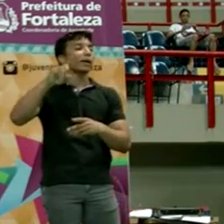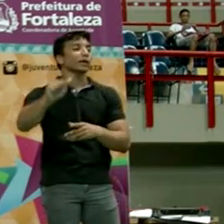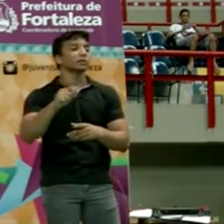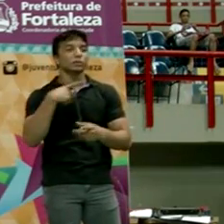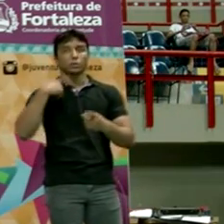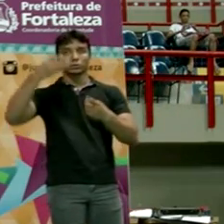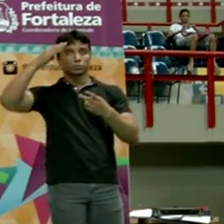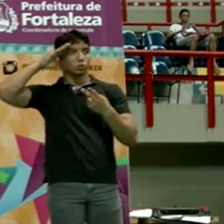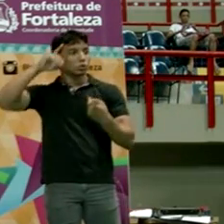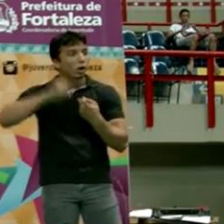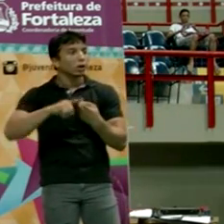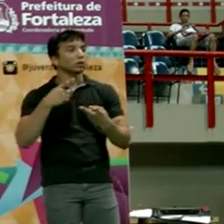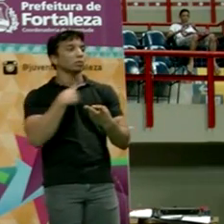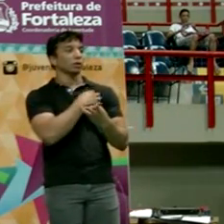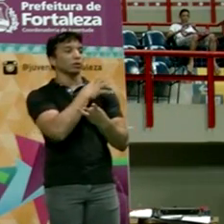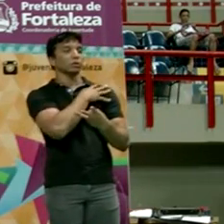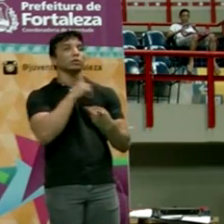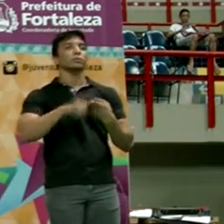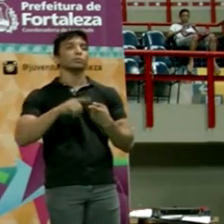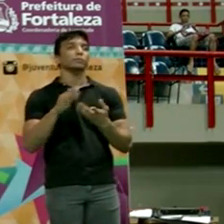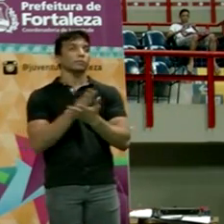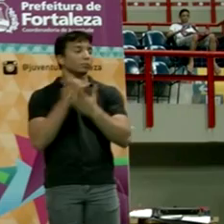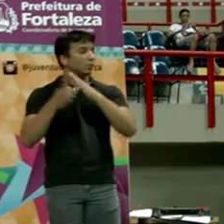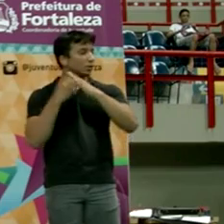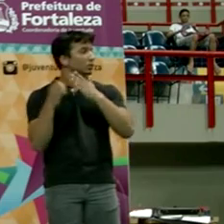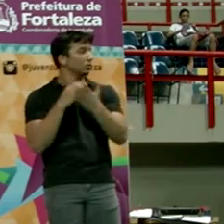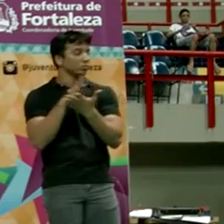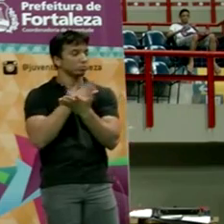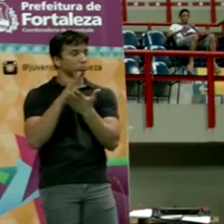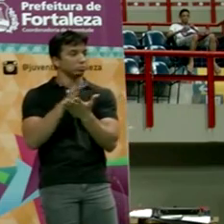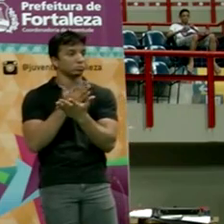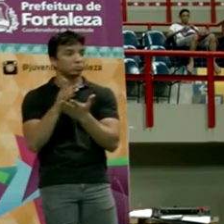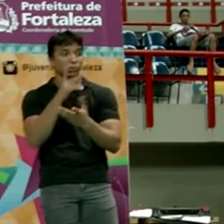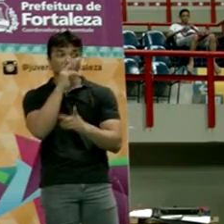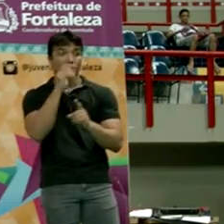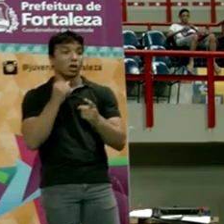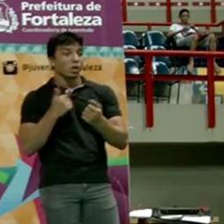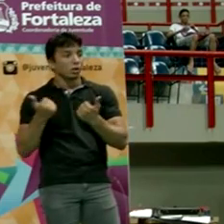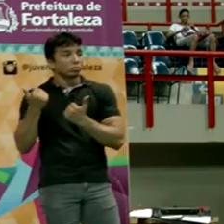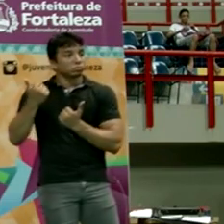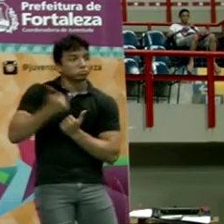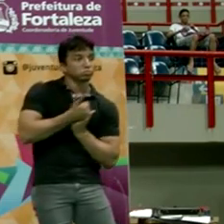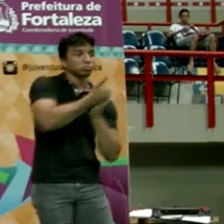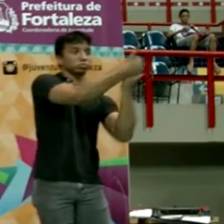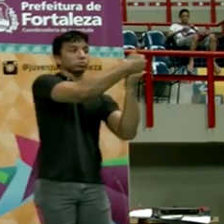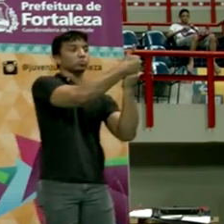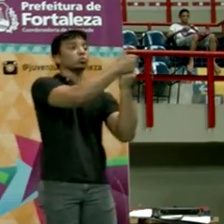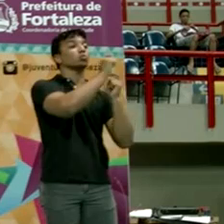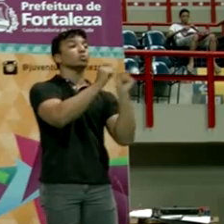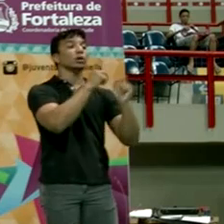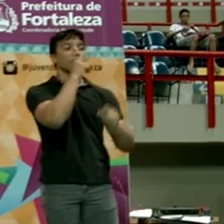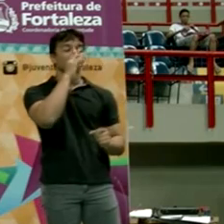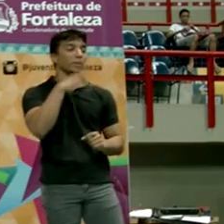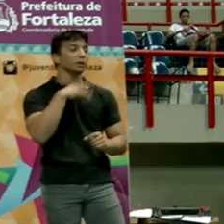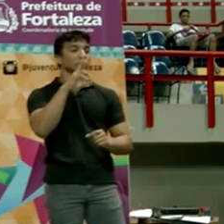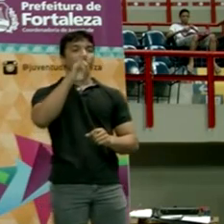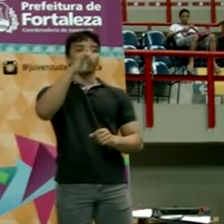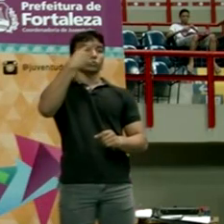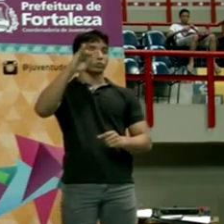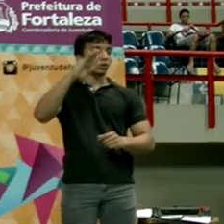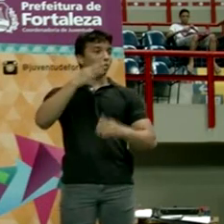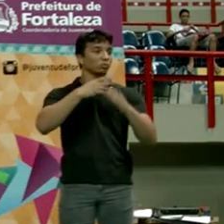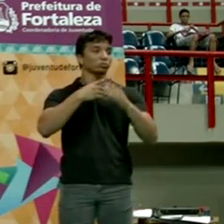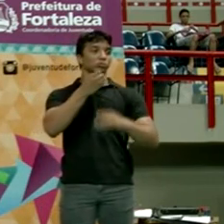dos militares e de setores também empresariais. Apoiaram a chamada